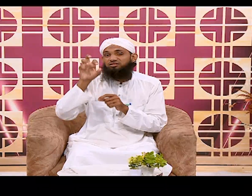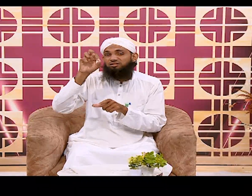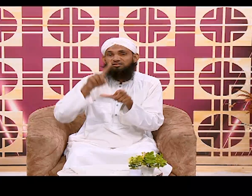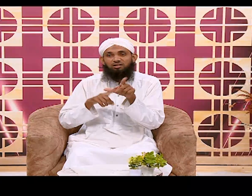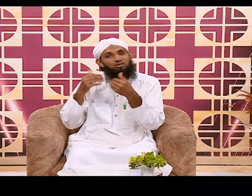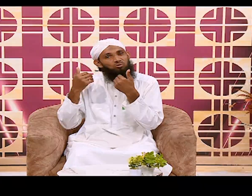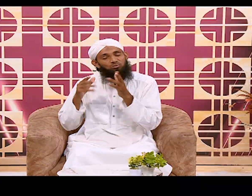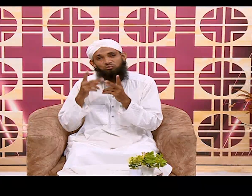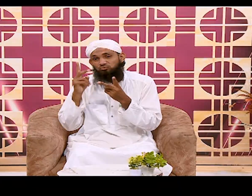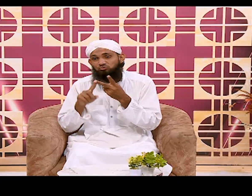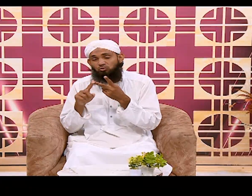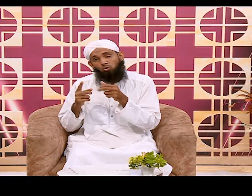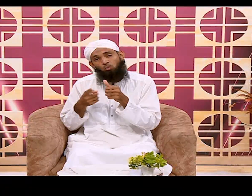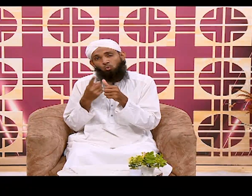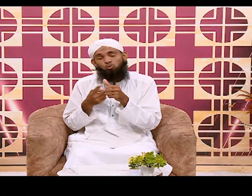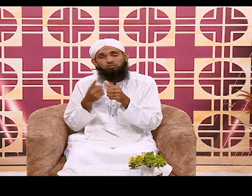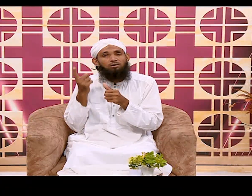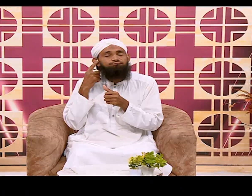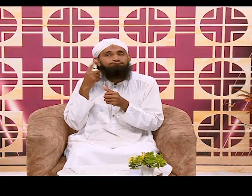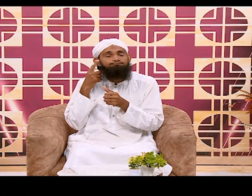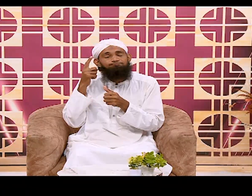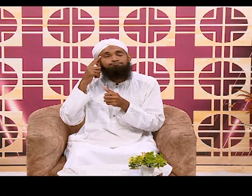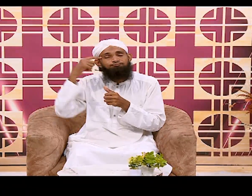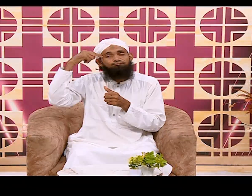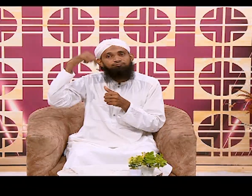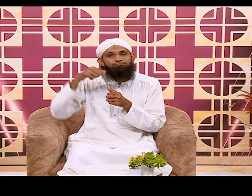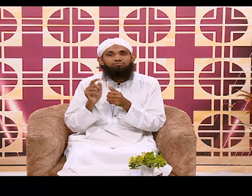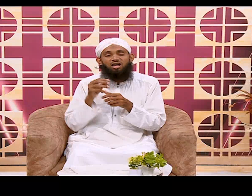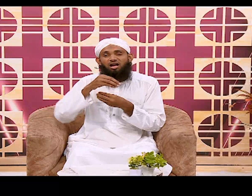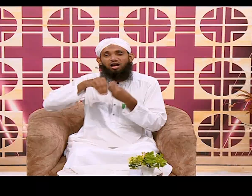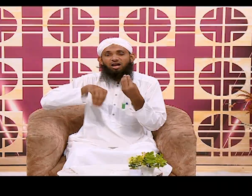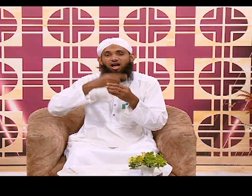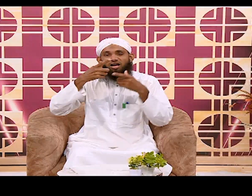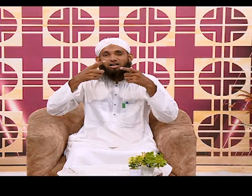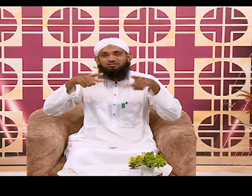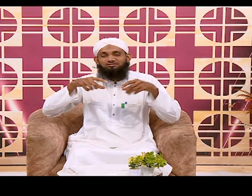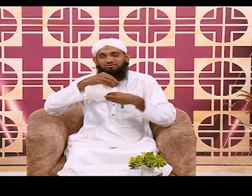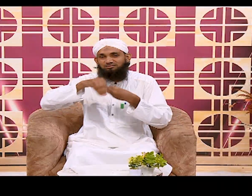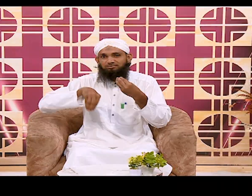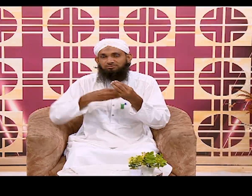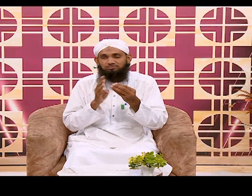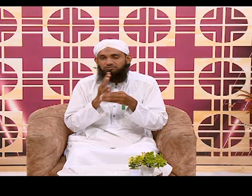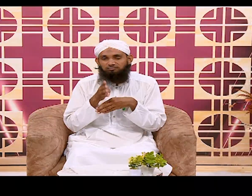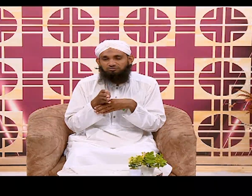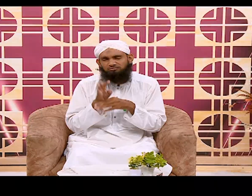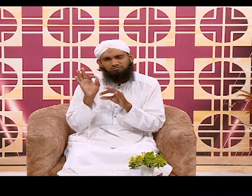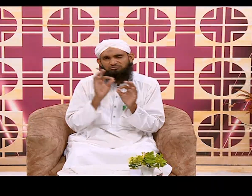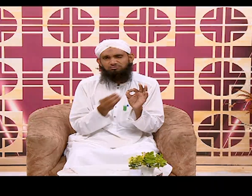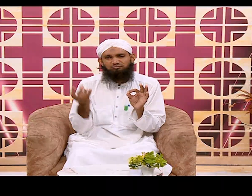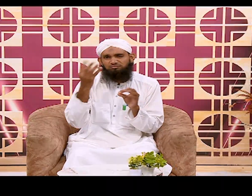تو آپ کو ایک غیبی اشارہ ملا۔ آپ خود فرماتے ہیں، حج کے دن تھے، ایک بار مجھے جنگل میں جانے کا اتفاق